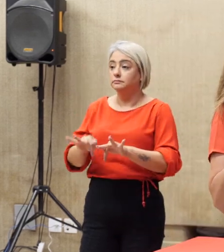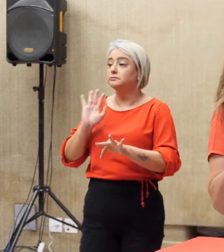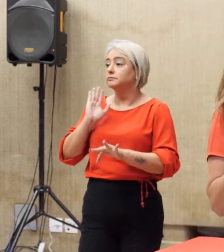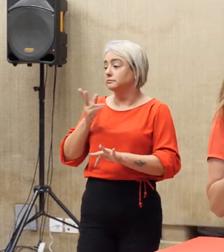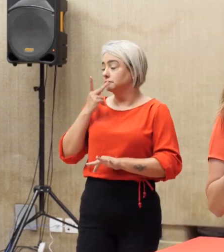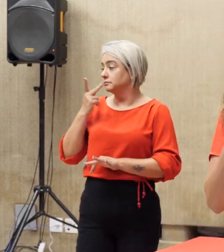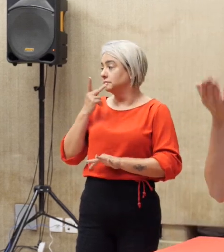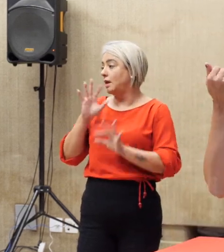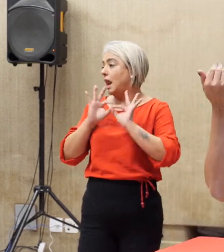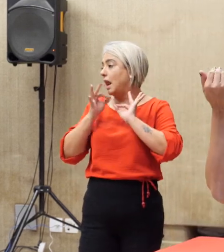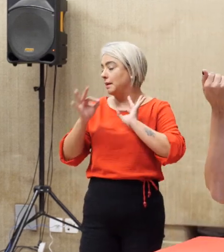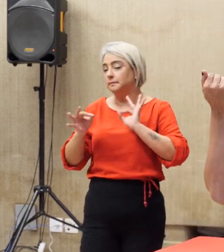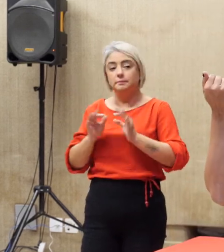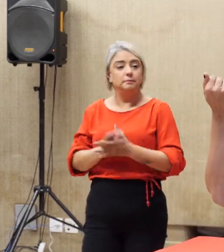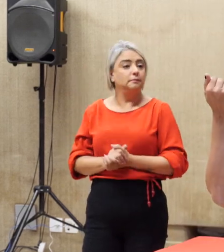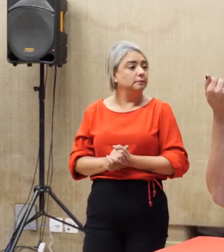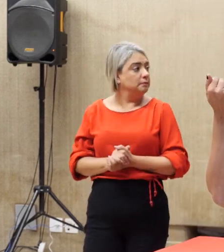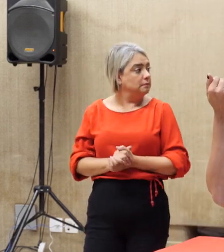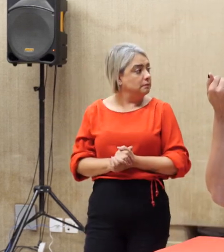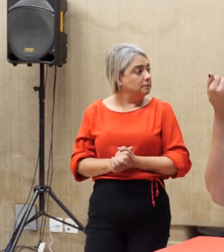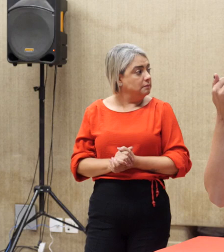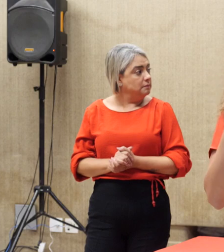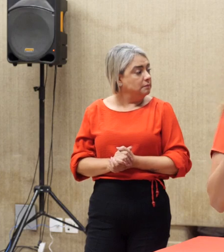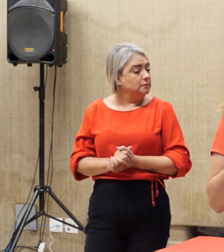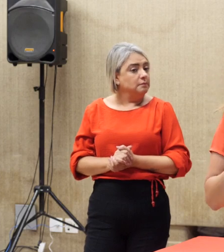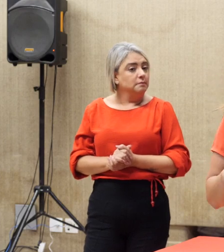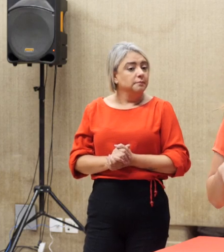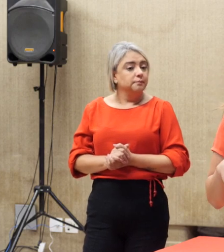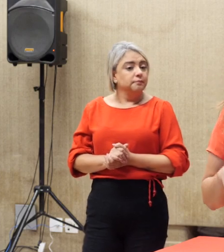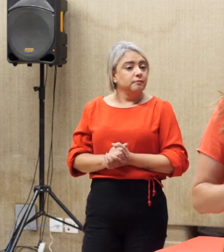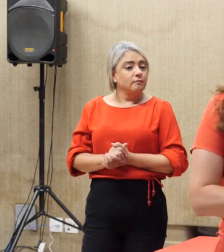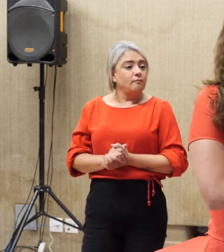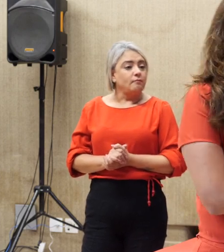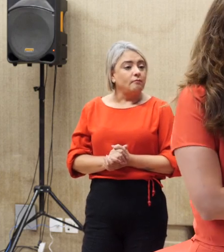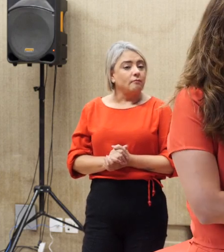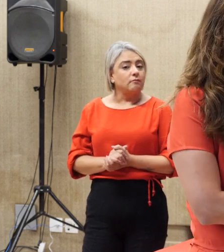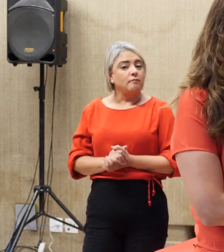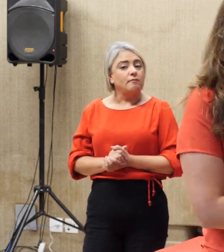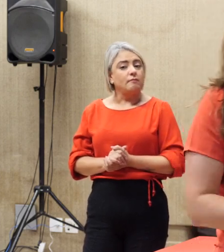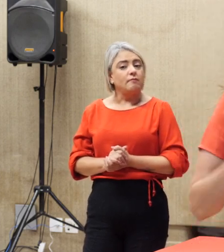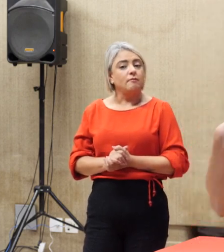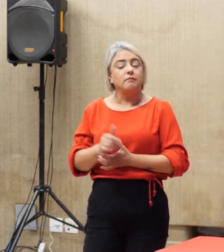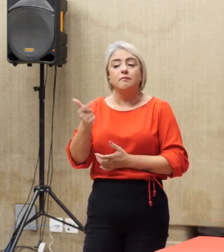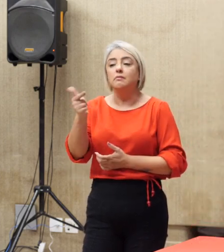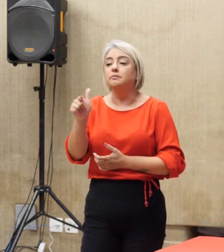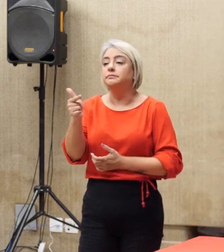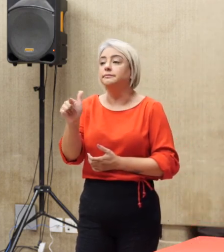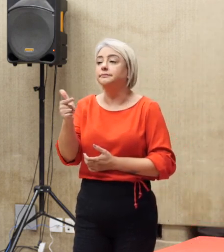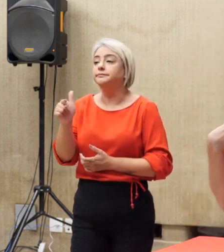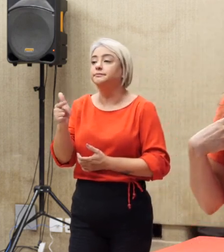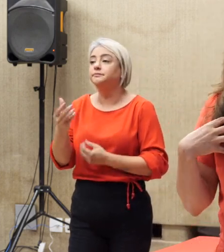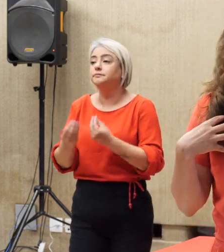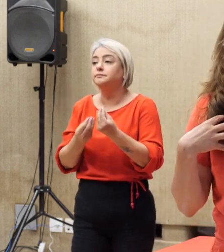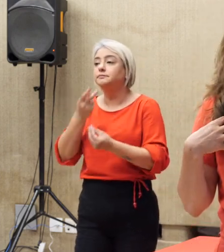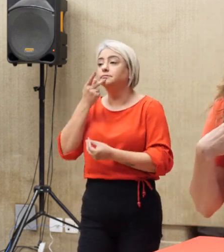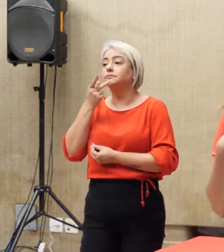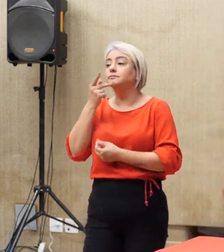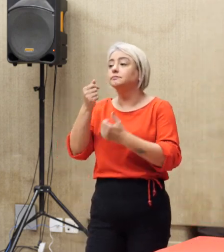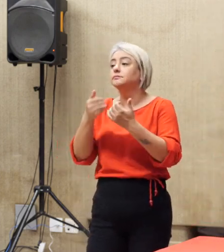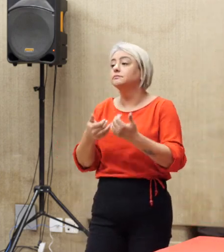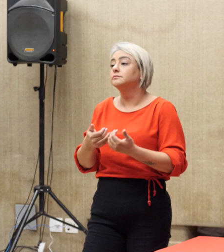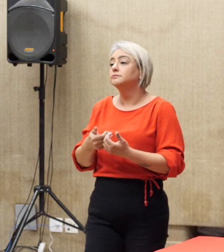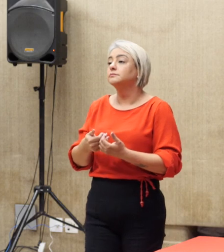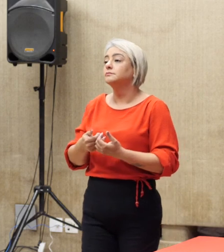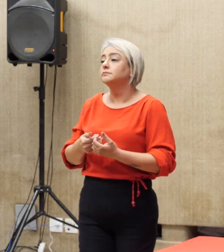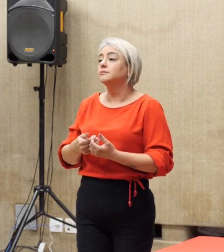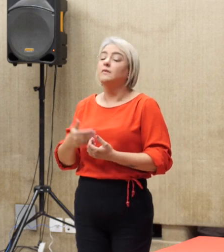que eu já falei muito, volta outra. É, não tem como, né, eu falar para vocês o seguinte,